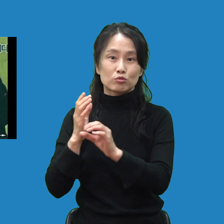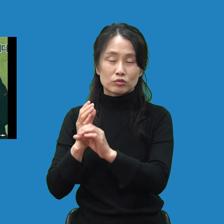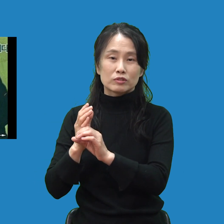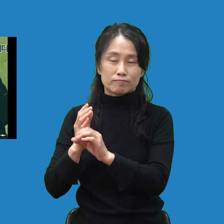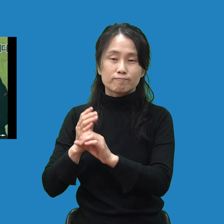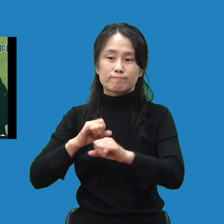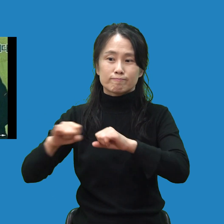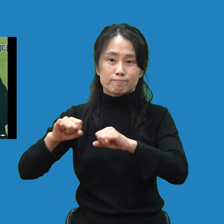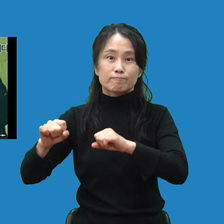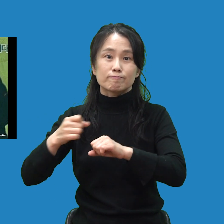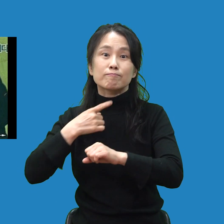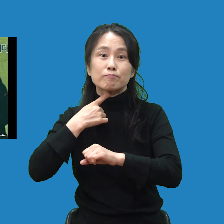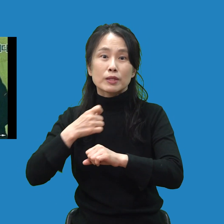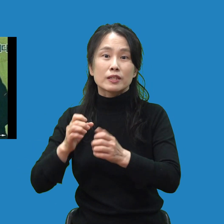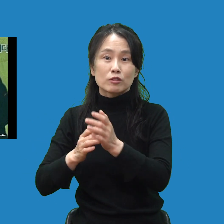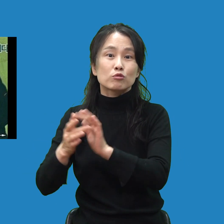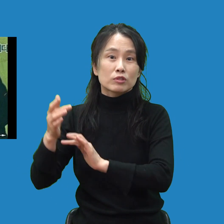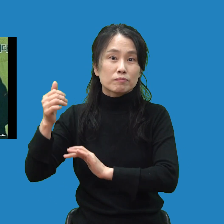제자들이 예수님 모시고